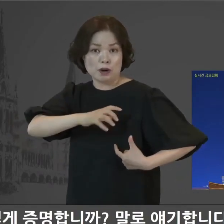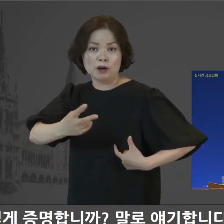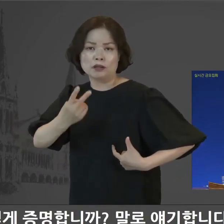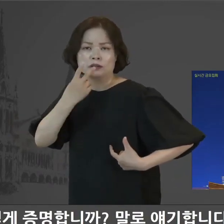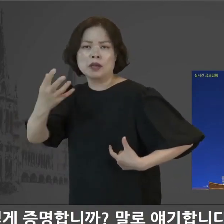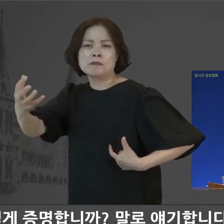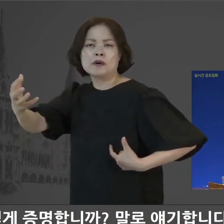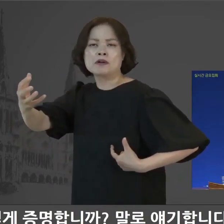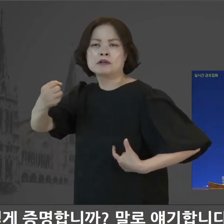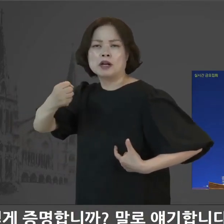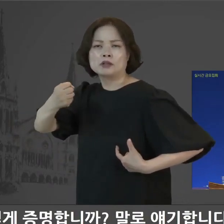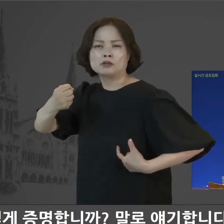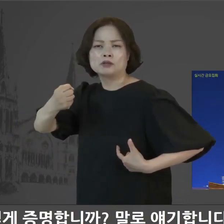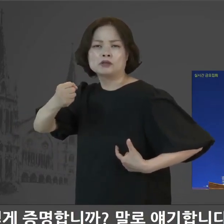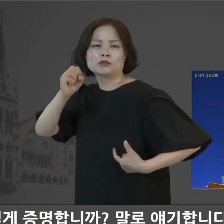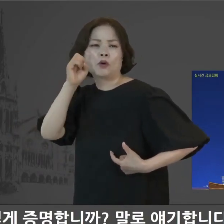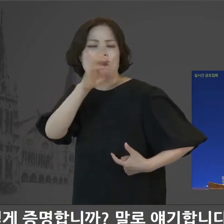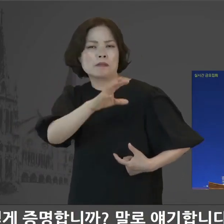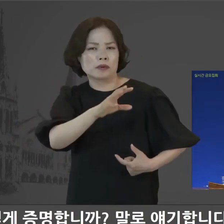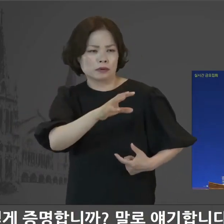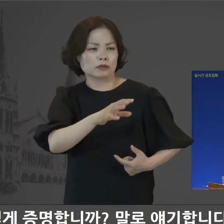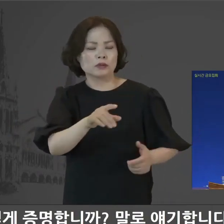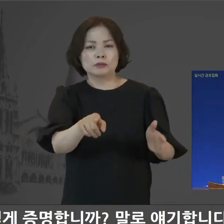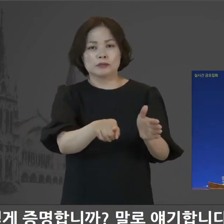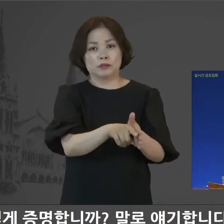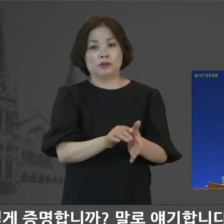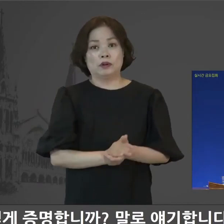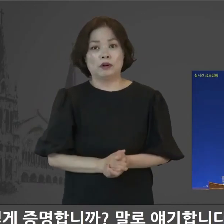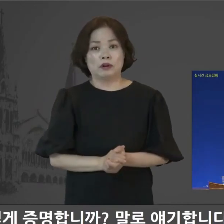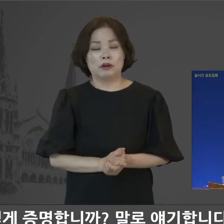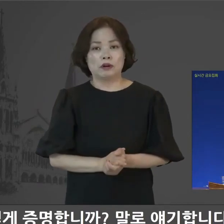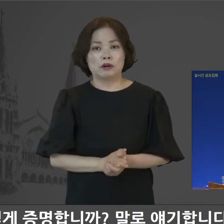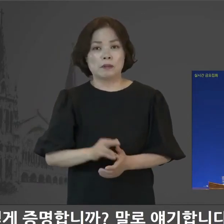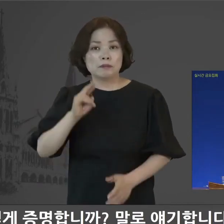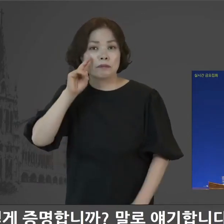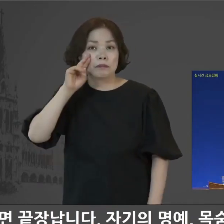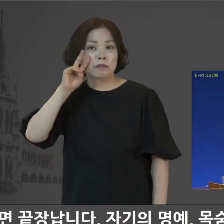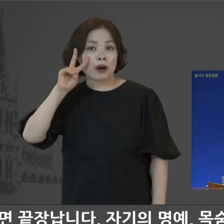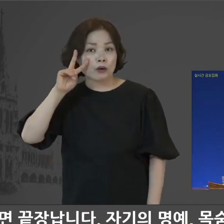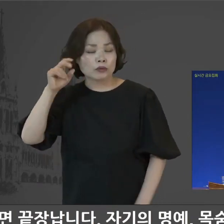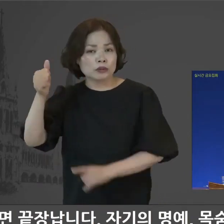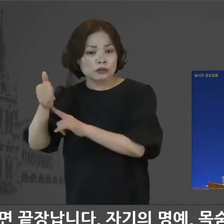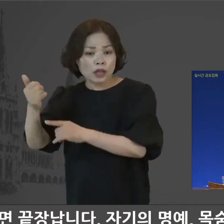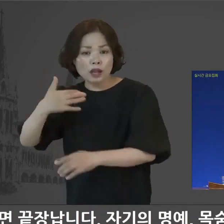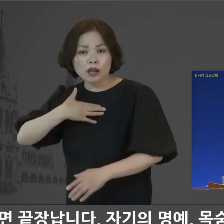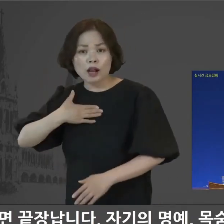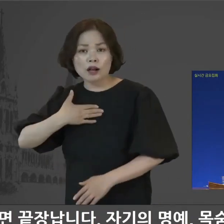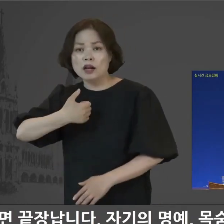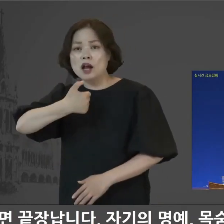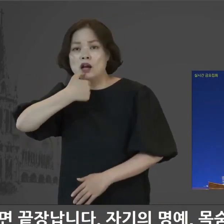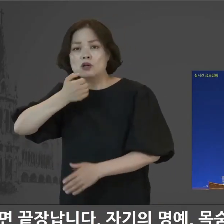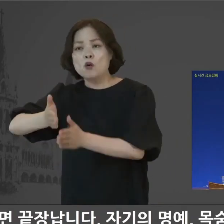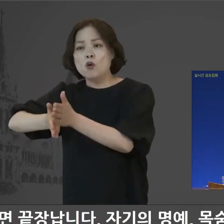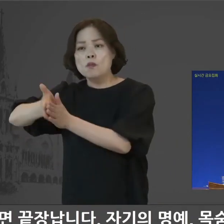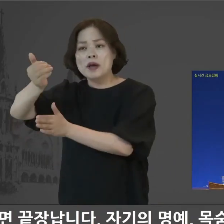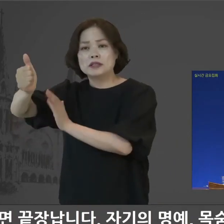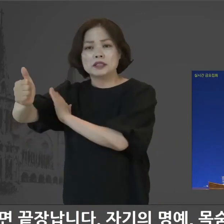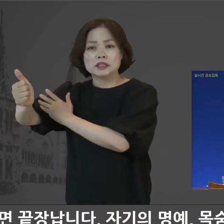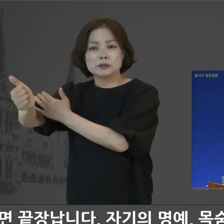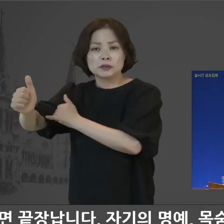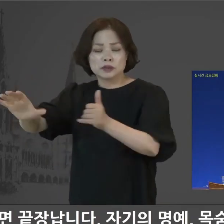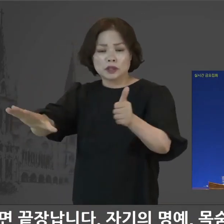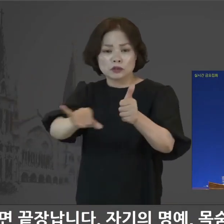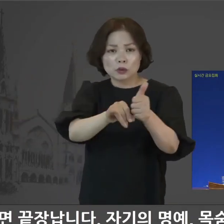목숨을 걸고 그냥 얘기하는 거예요. 그건 믿어주는 겁니다. 그러니까 바울이 내가 로마 시민권자다 그랬더니